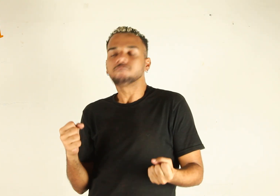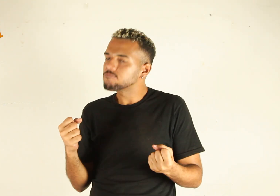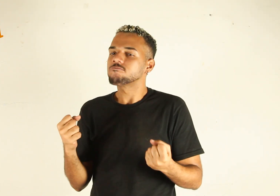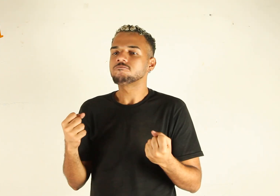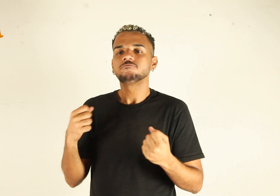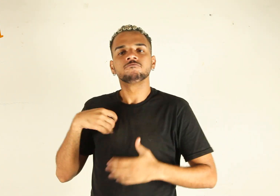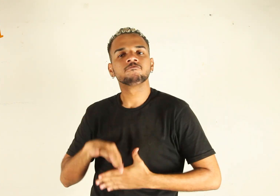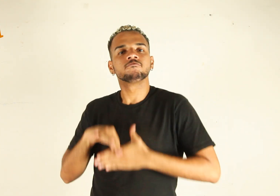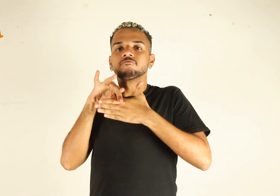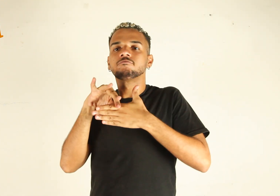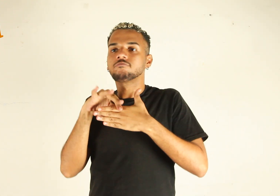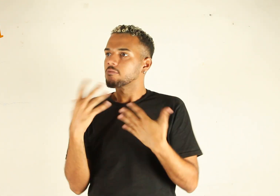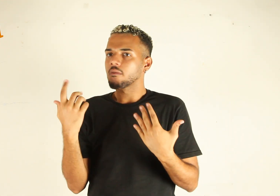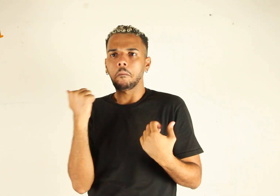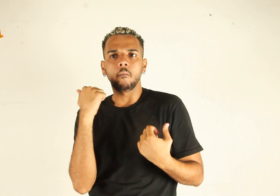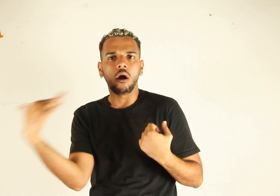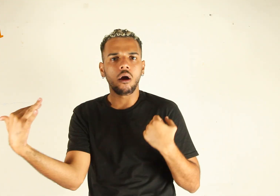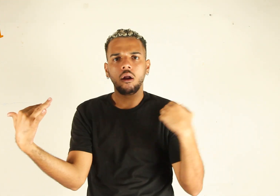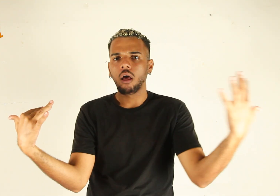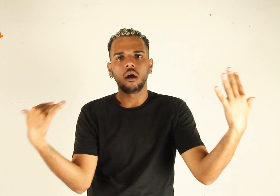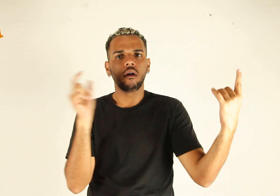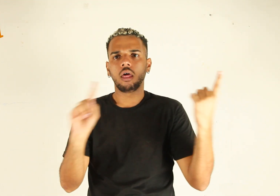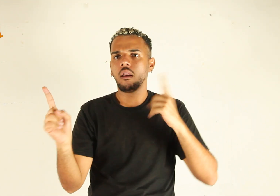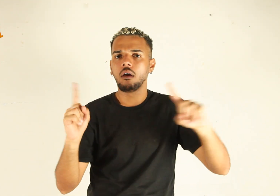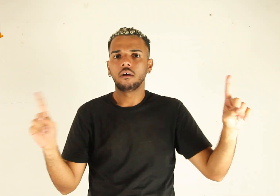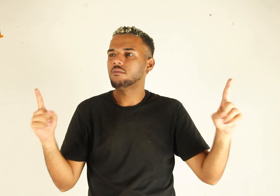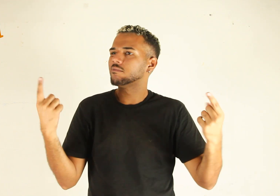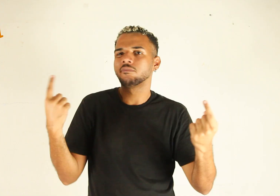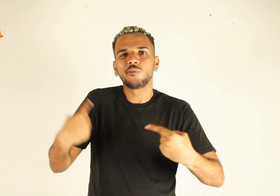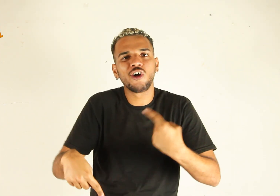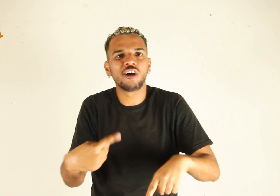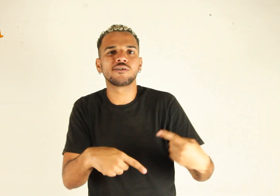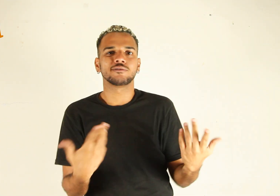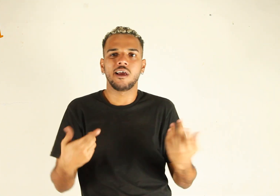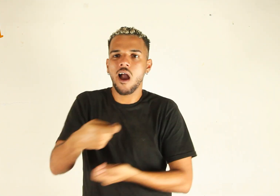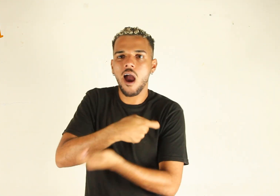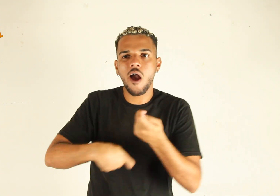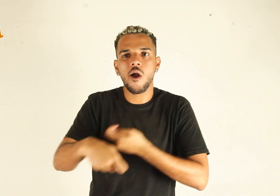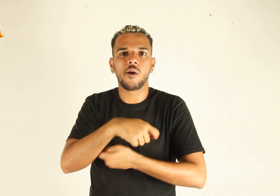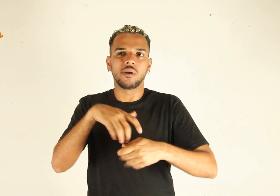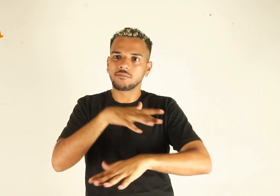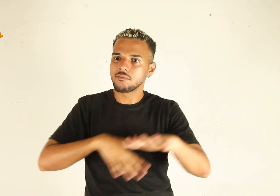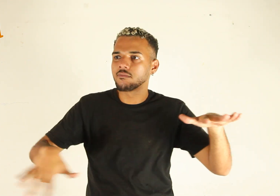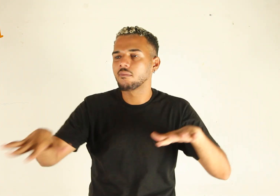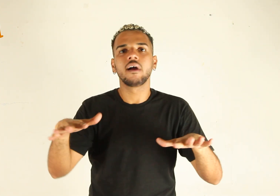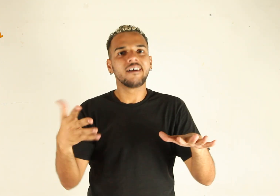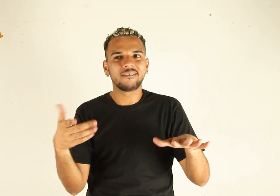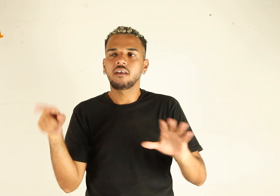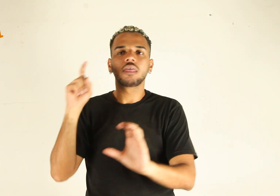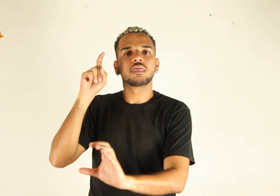português acusou Ginga de usurpadora e mandou tropas para expulsar todos das ilhas Quindonga. Foram deflagradas